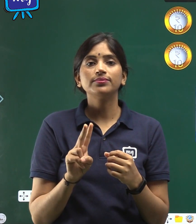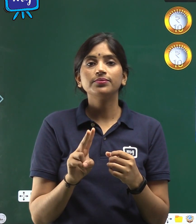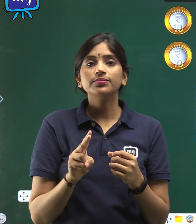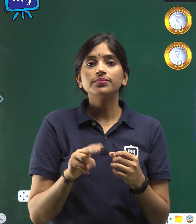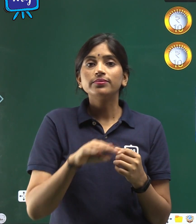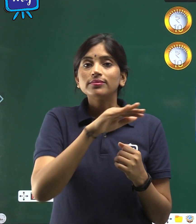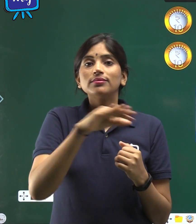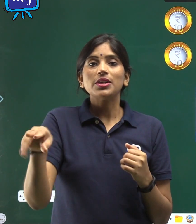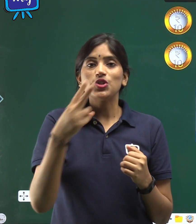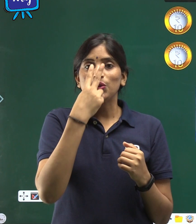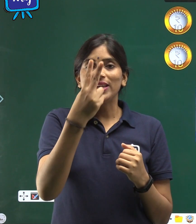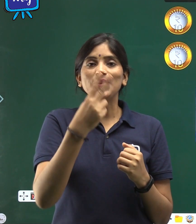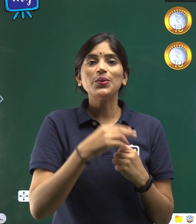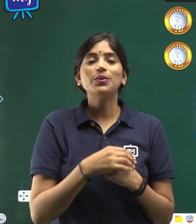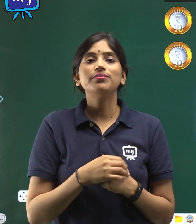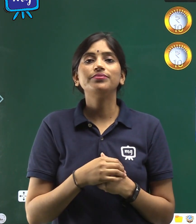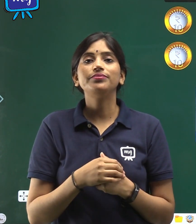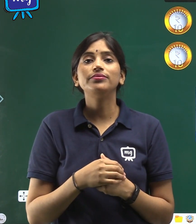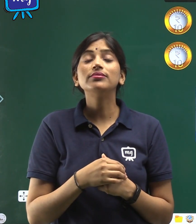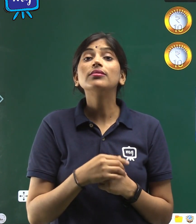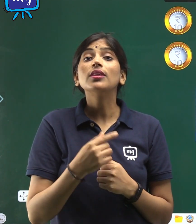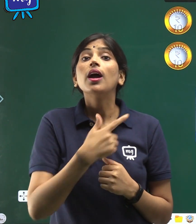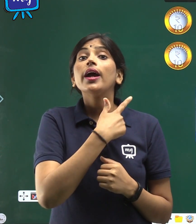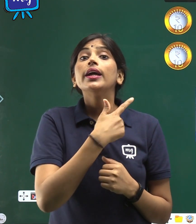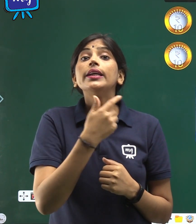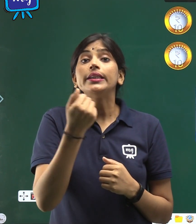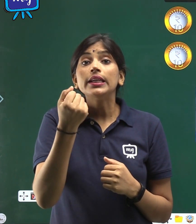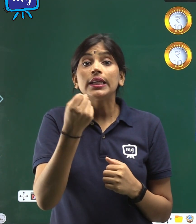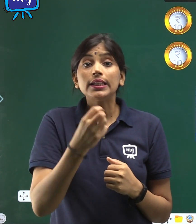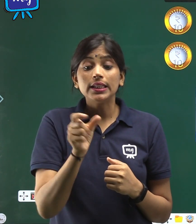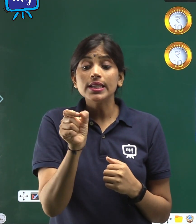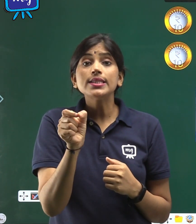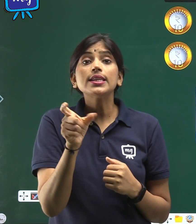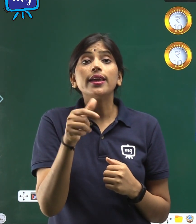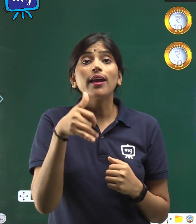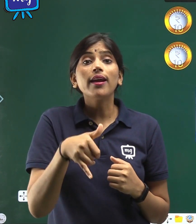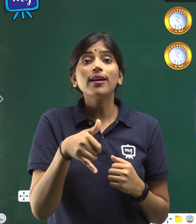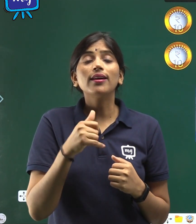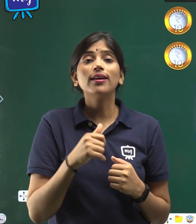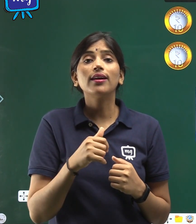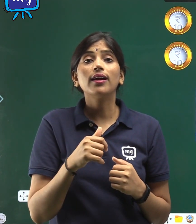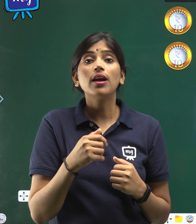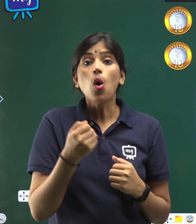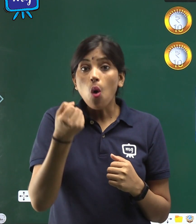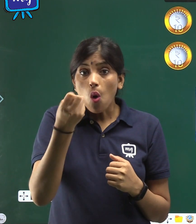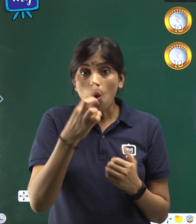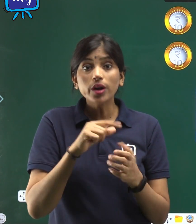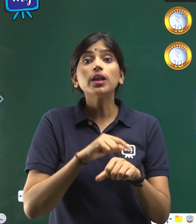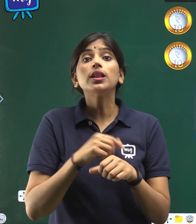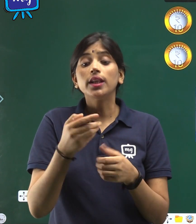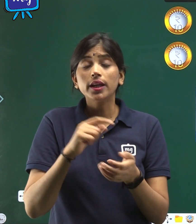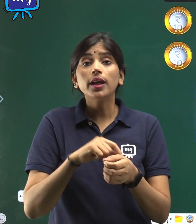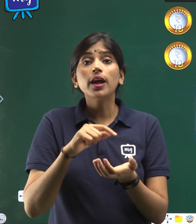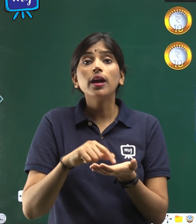बच्चों देखो, ये कितने सिक्के हैं और कितने के हैं?